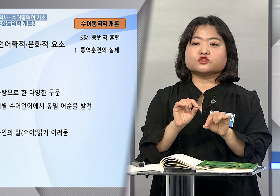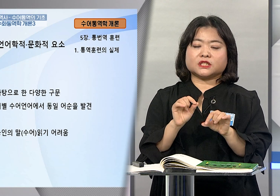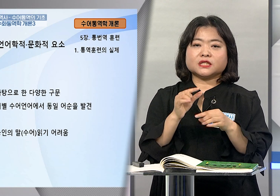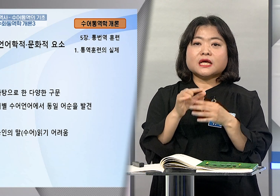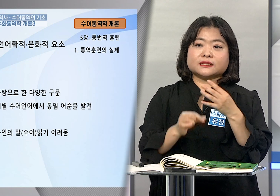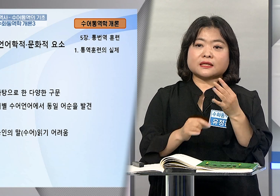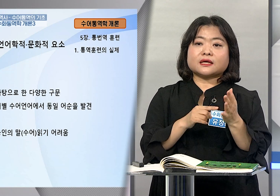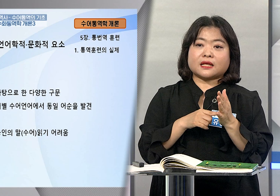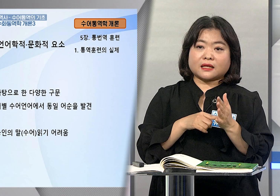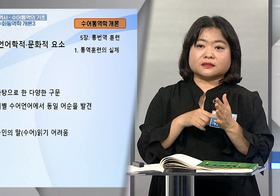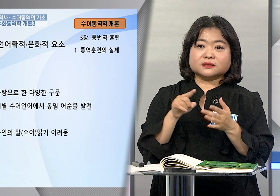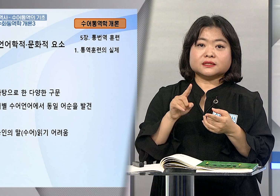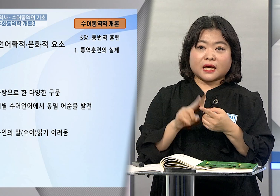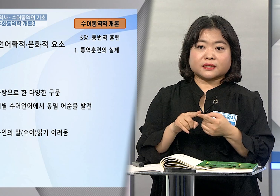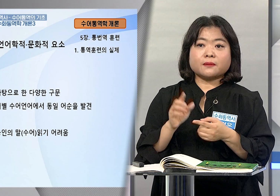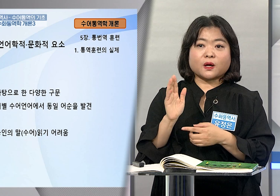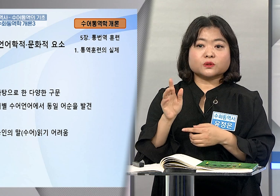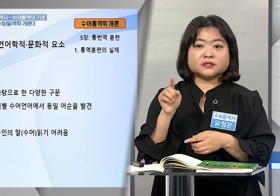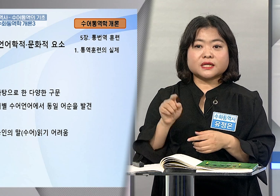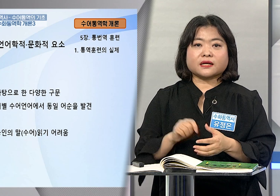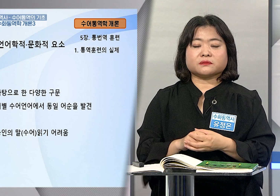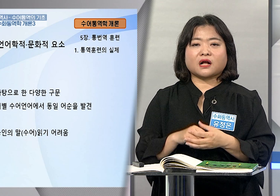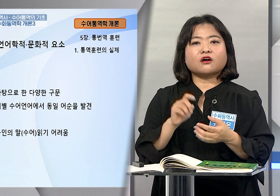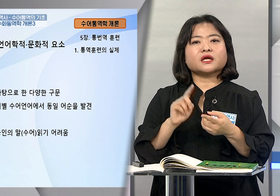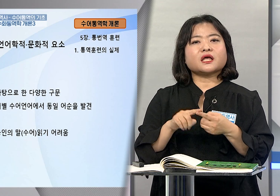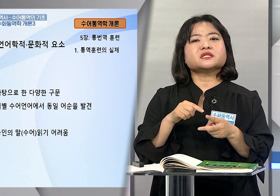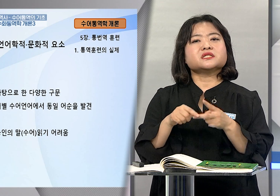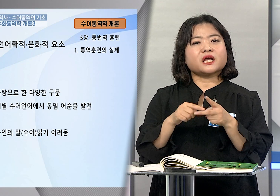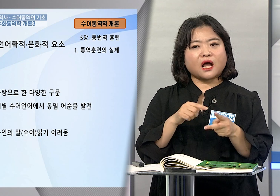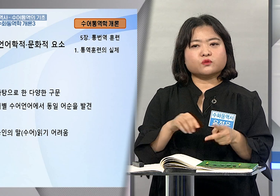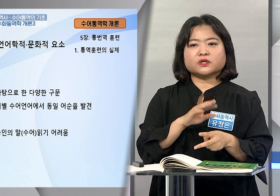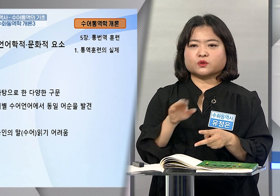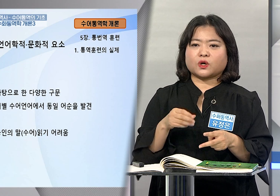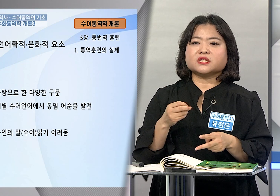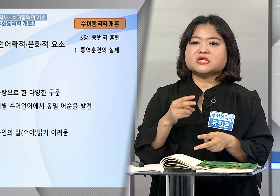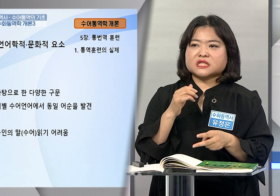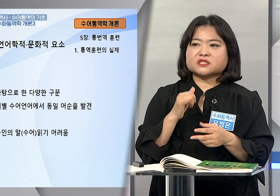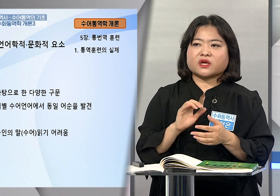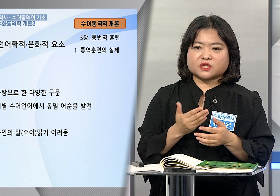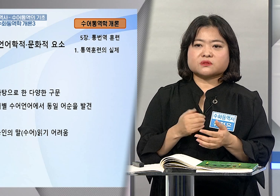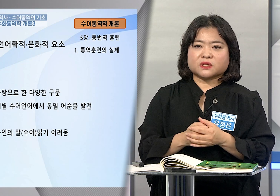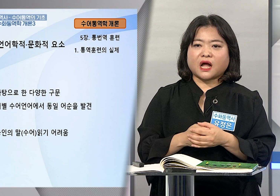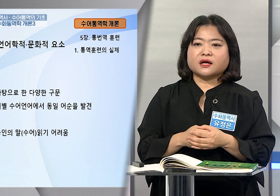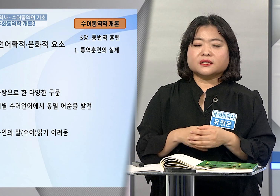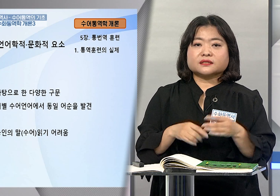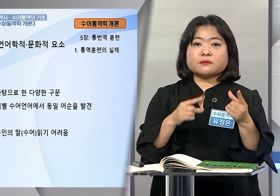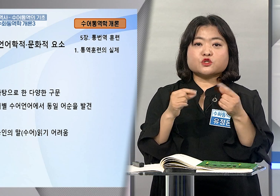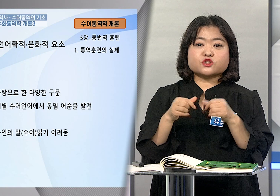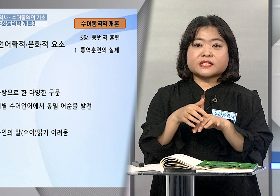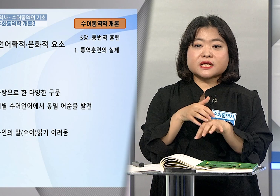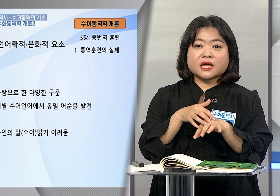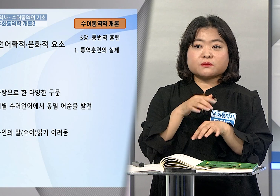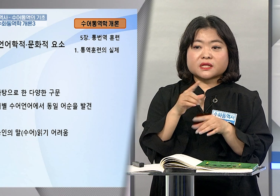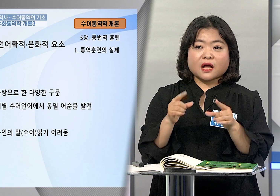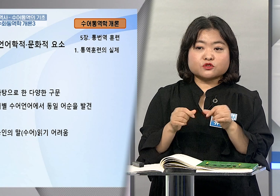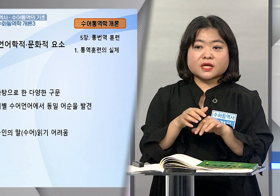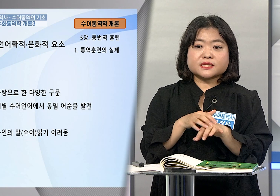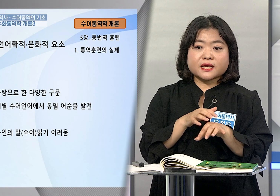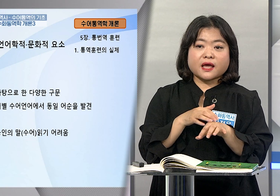어순이 나타난다는 이야기가 바로 그 이야기입니다. 거기에 대한 이해가 우리가 또한 있어야겠습니다. 그 다음에 유사체계입니다. 유사체계,